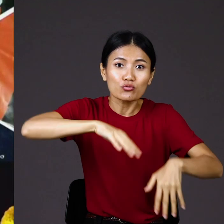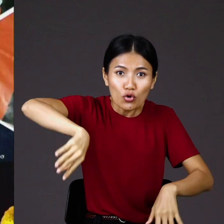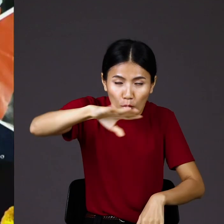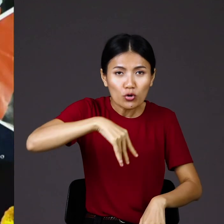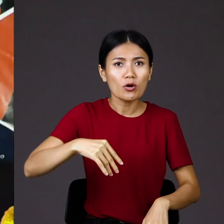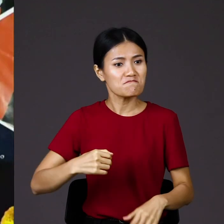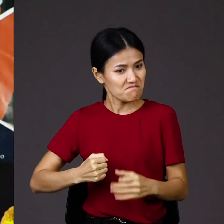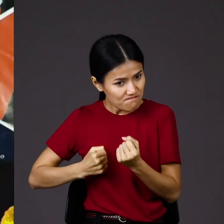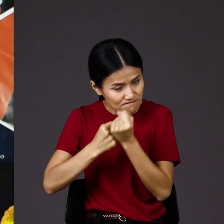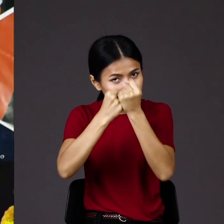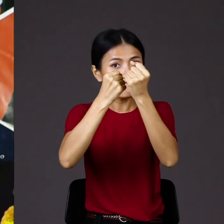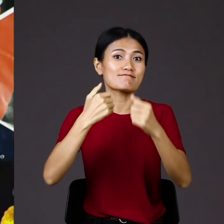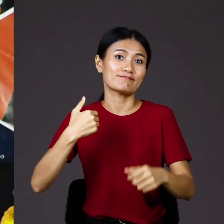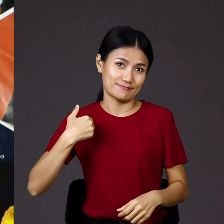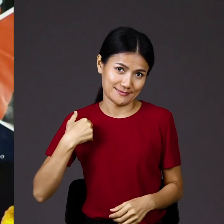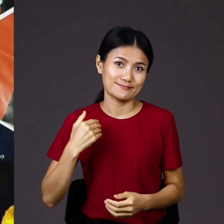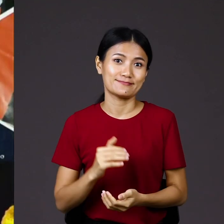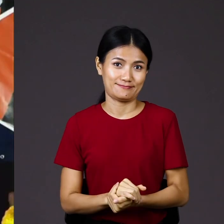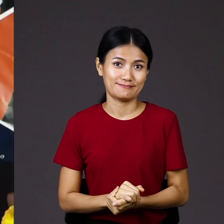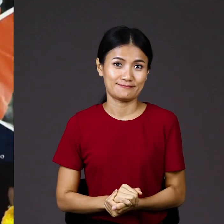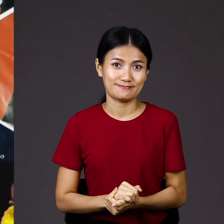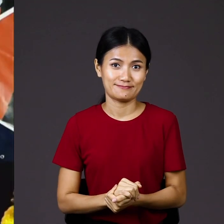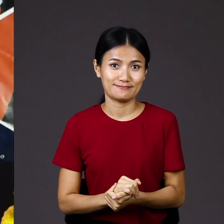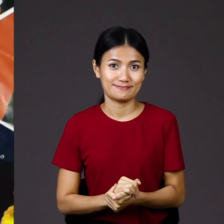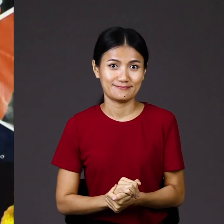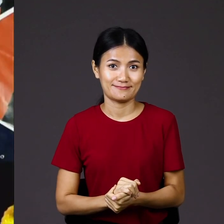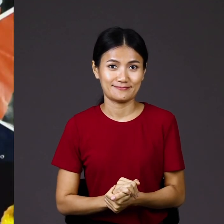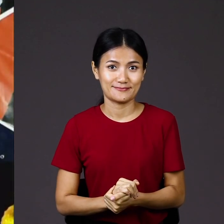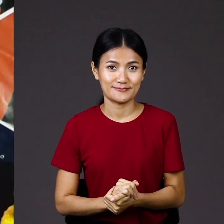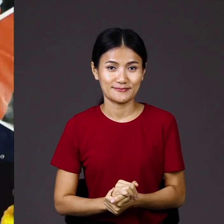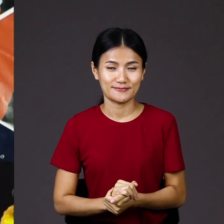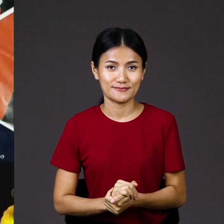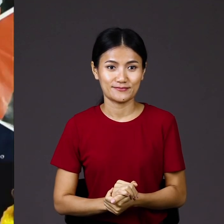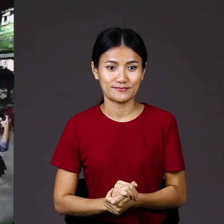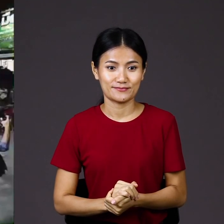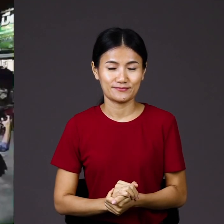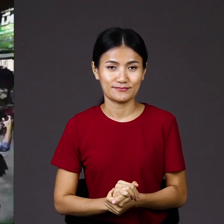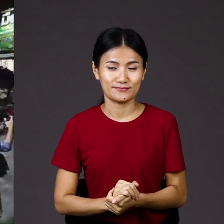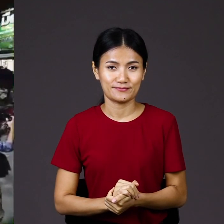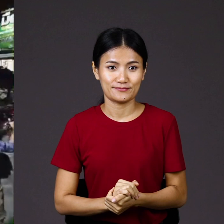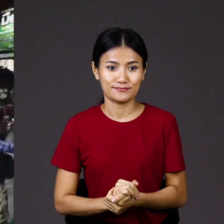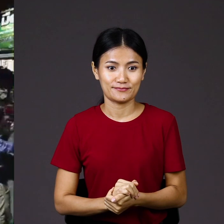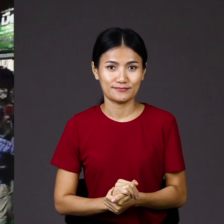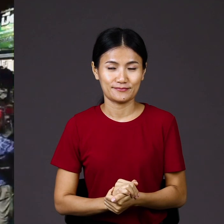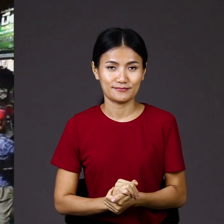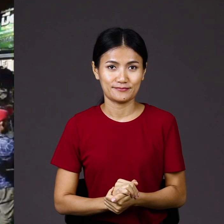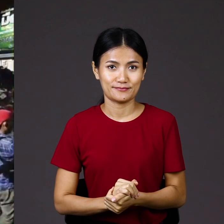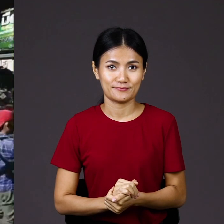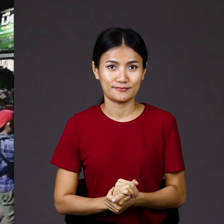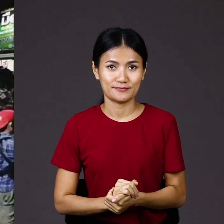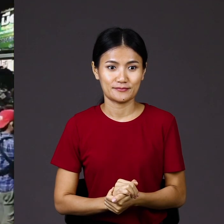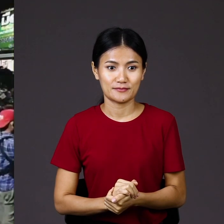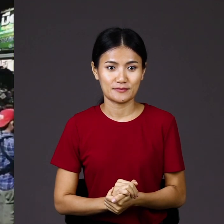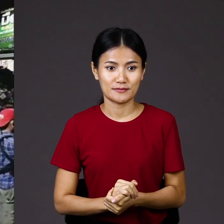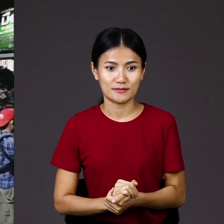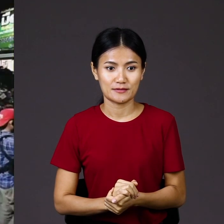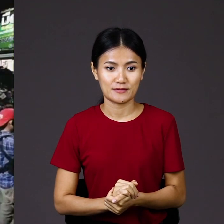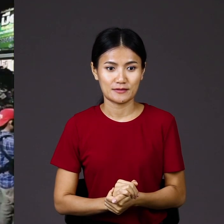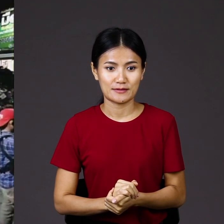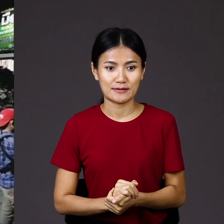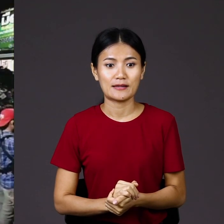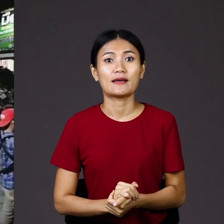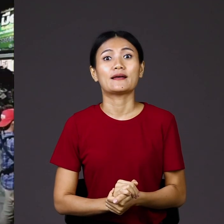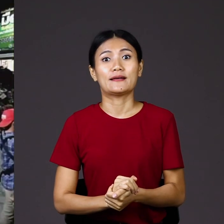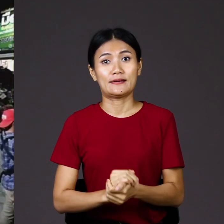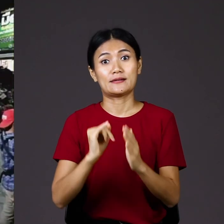สู้อยู่ดังนั้นจำเพาะเจา